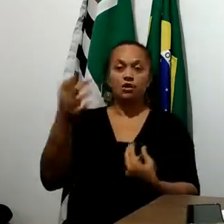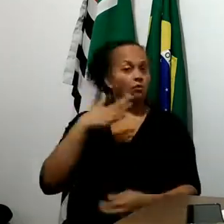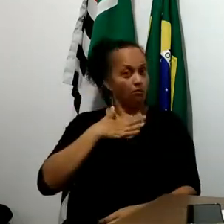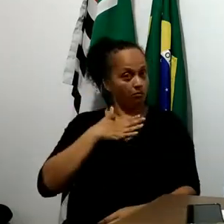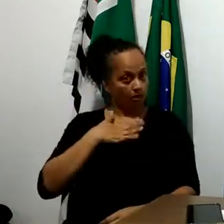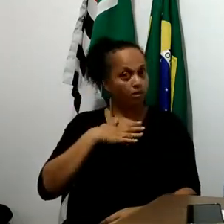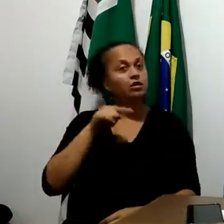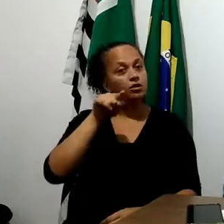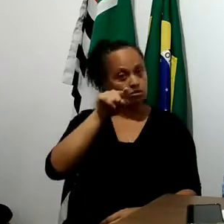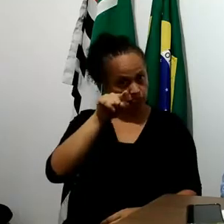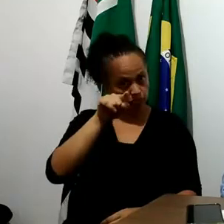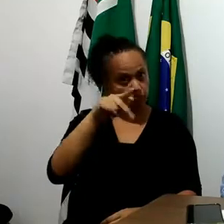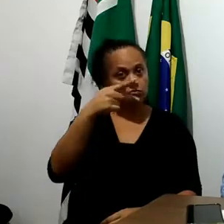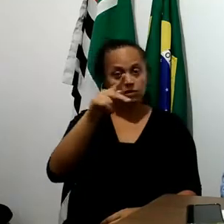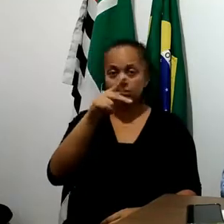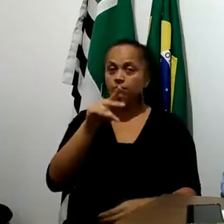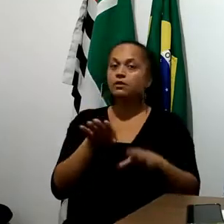e sua,